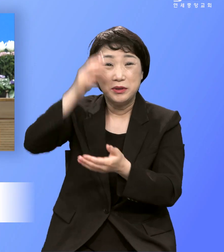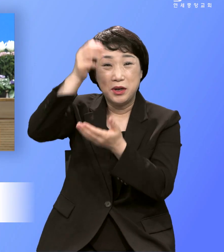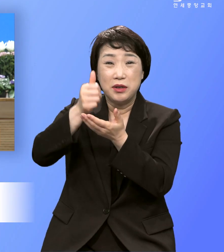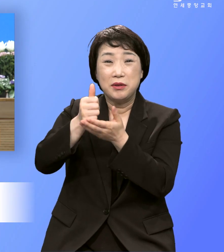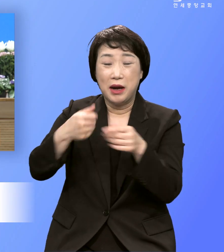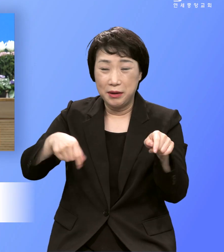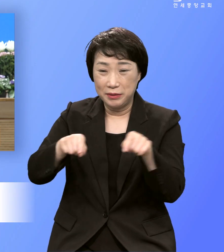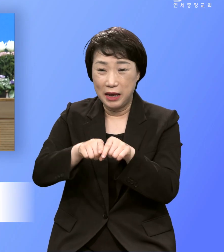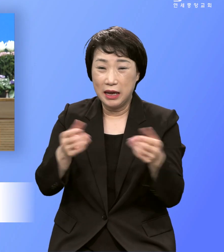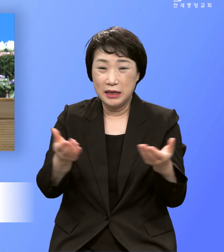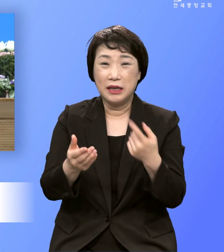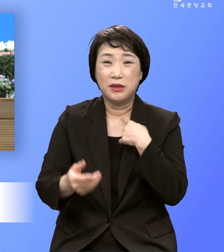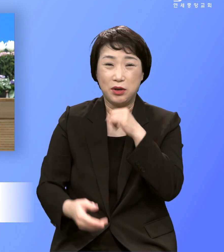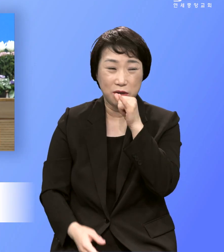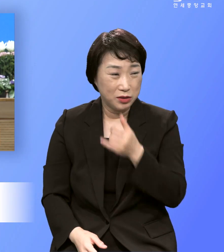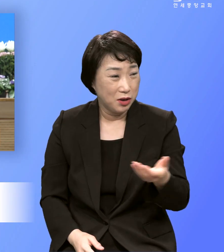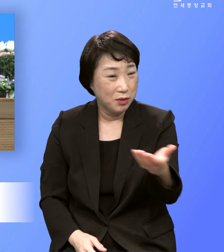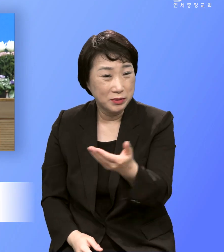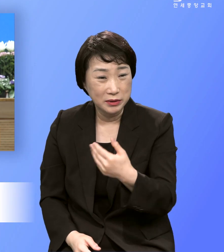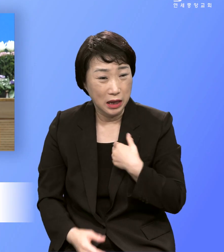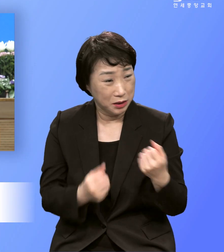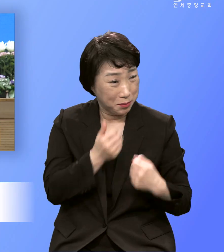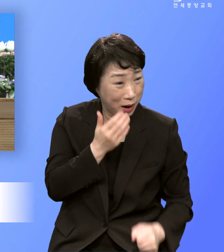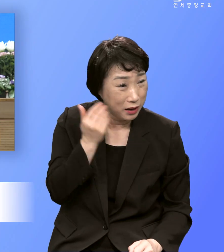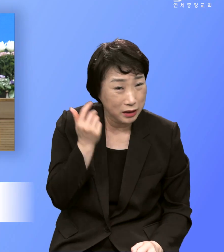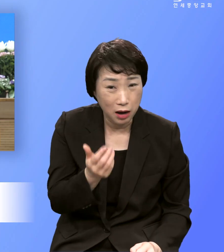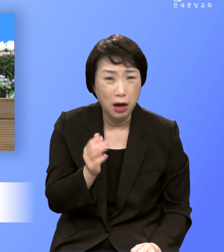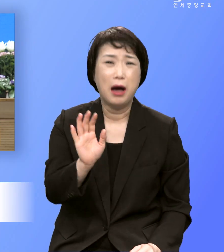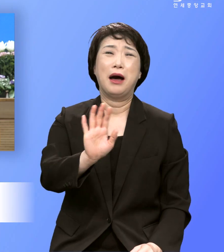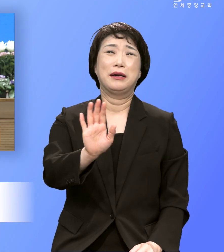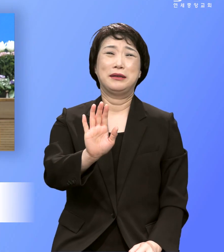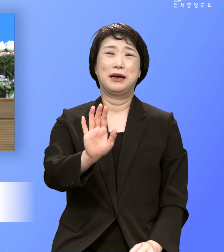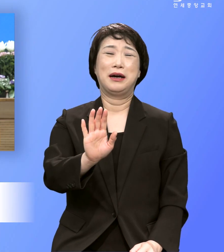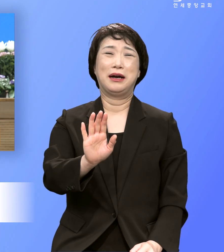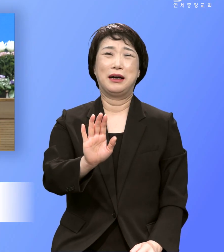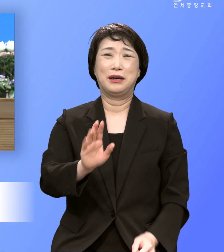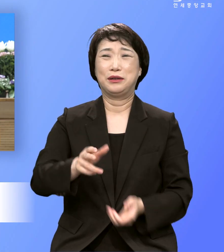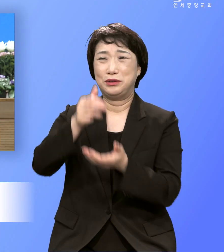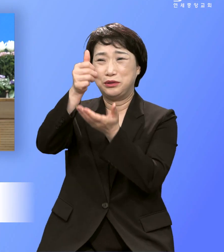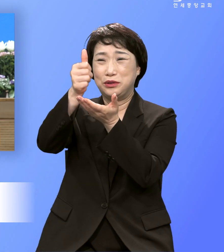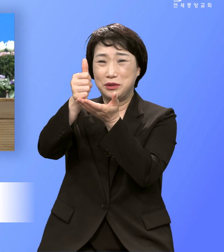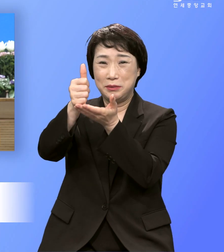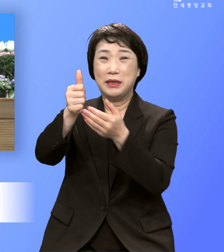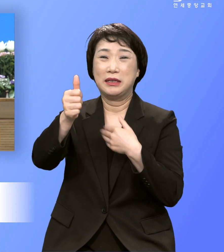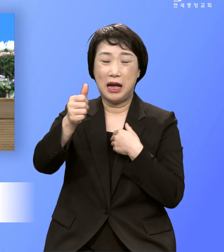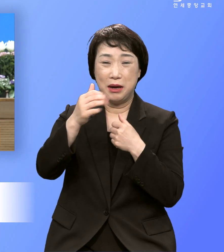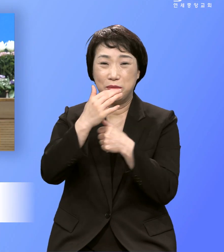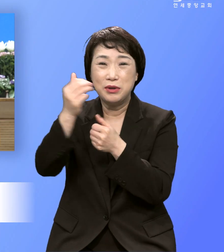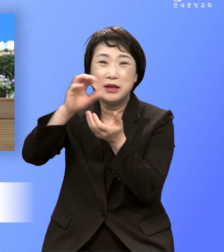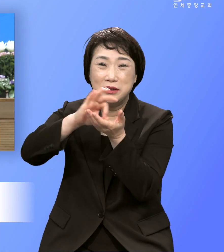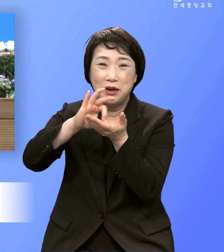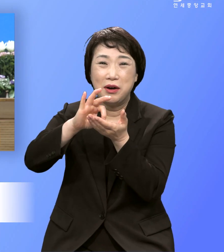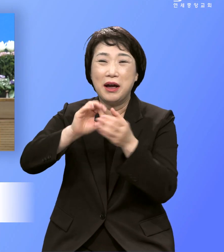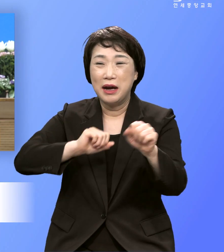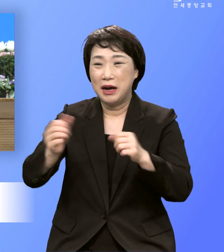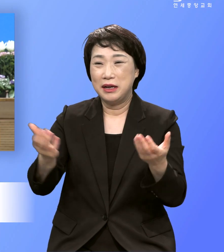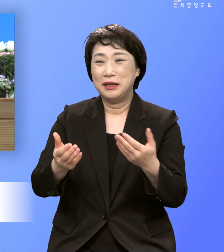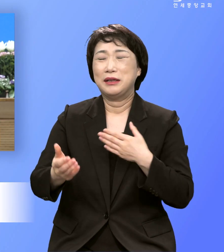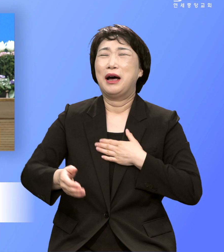성령으로 일했던, 내가 할 수 있는 일이 아니라 주님이 나를 쓰셔서 하신